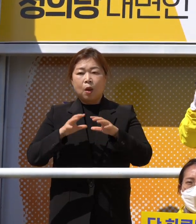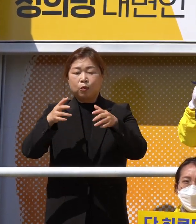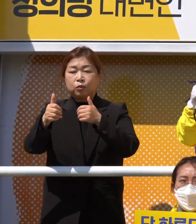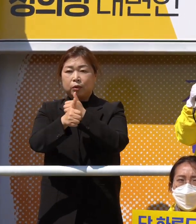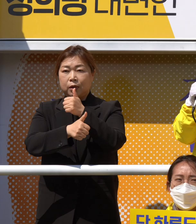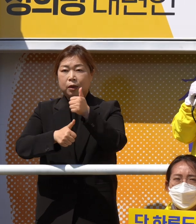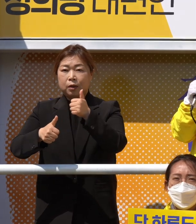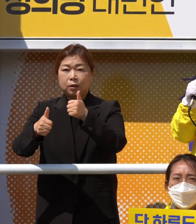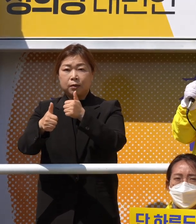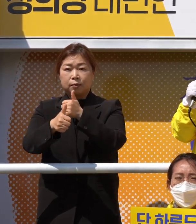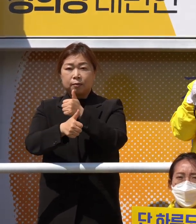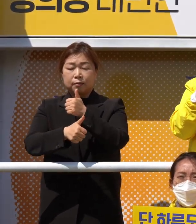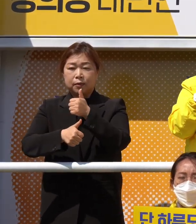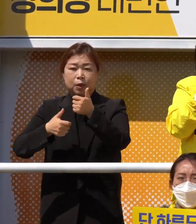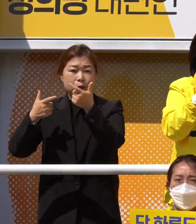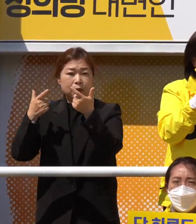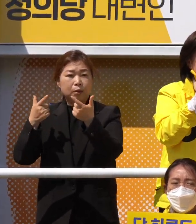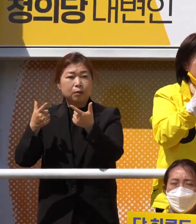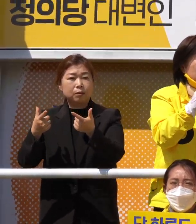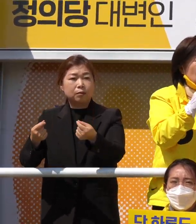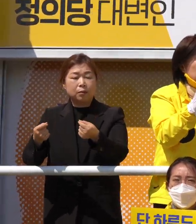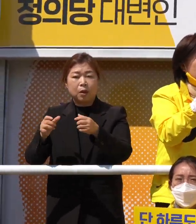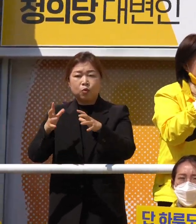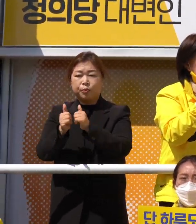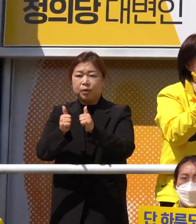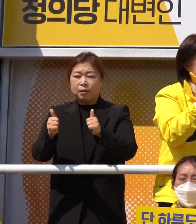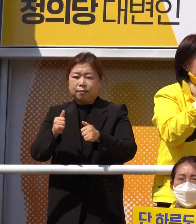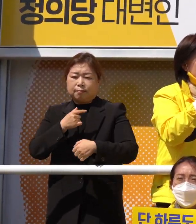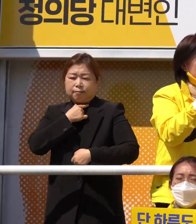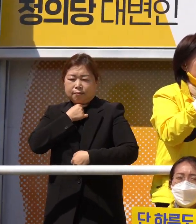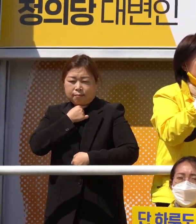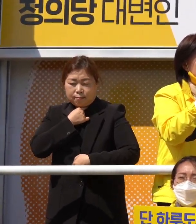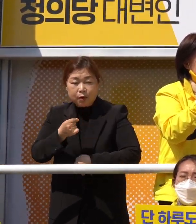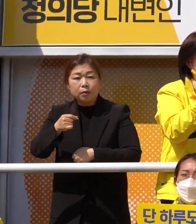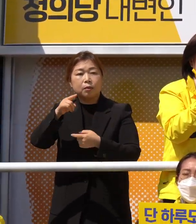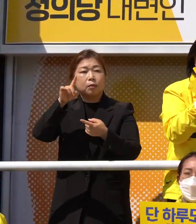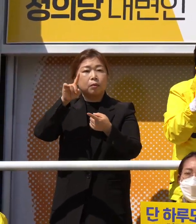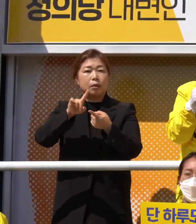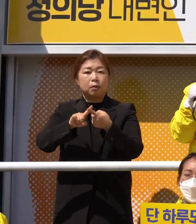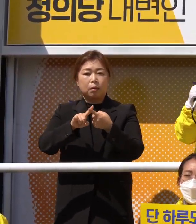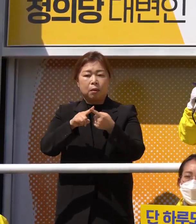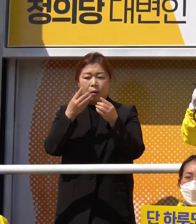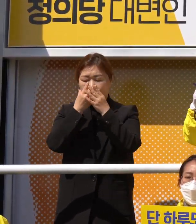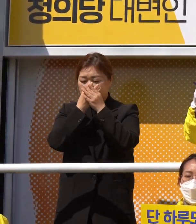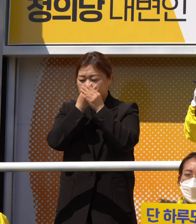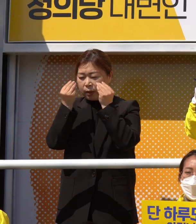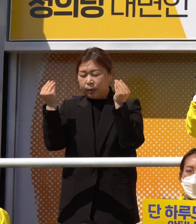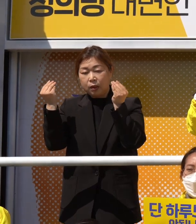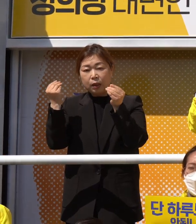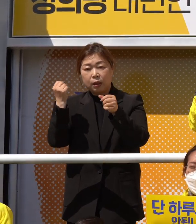국회가 이렇게 국민의 절실함을 외면할 때,